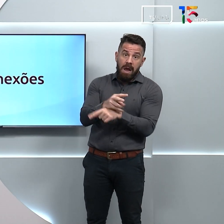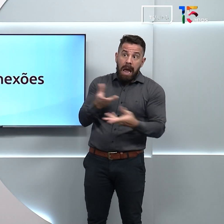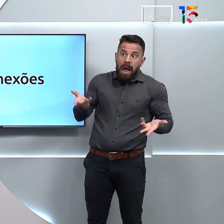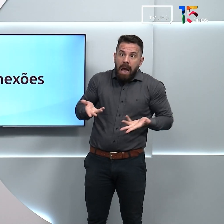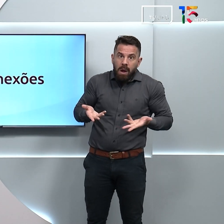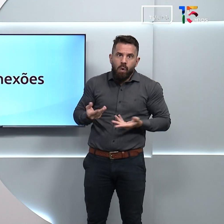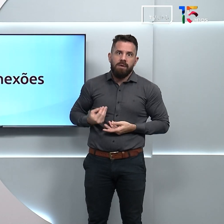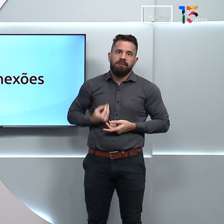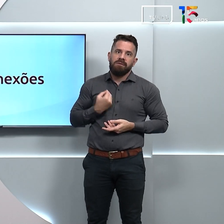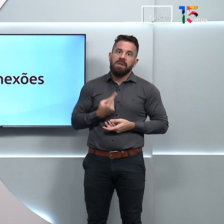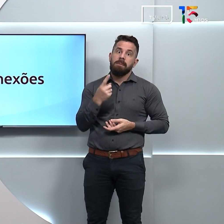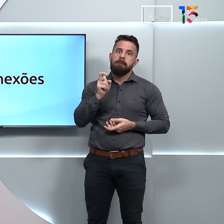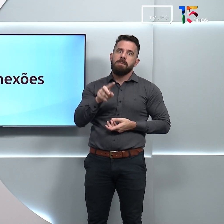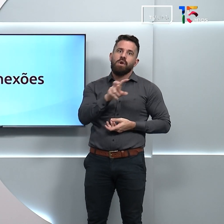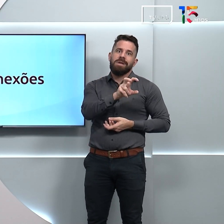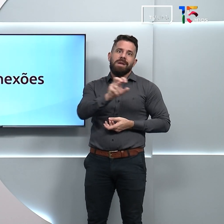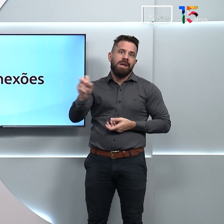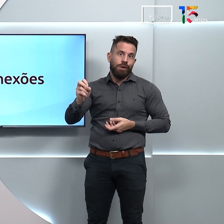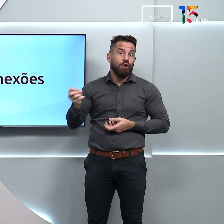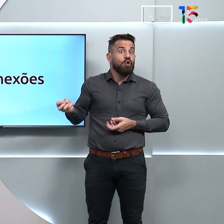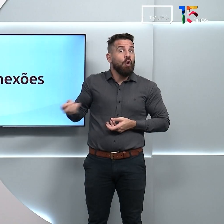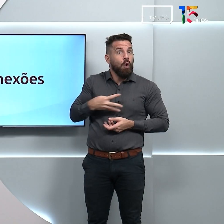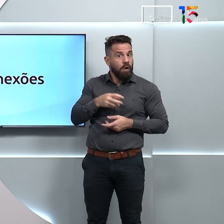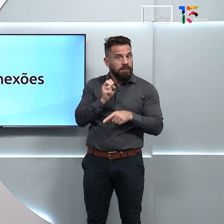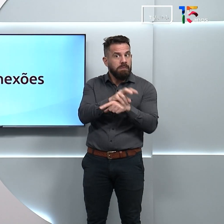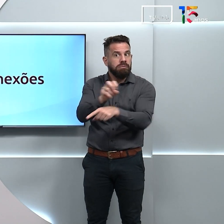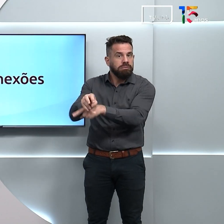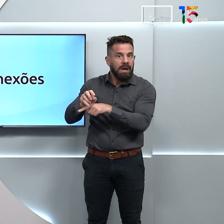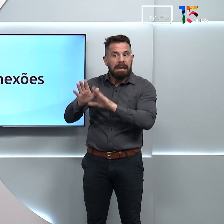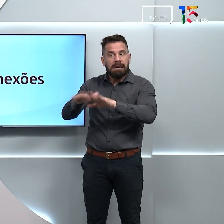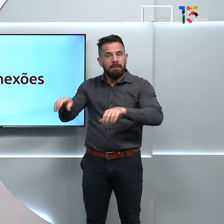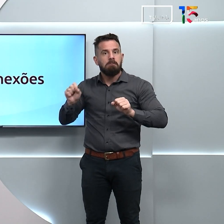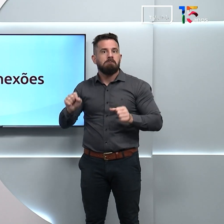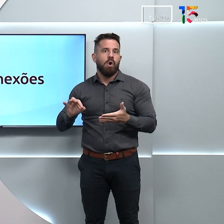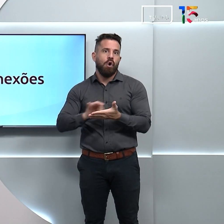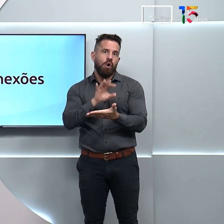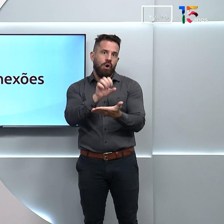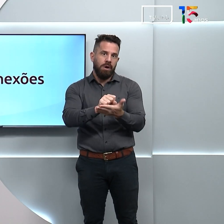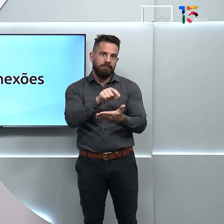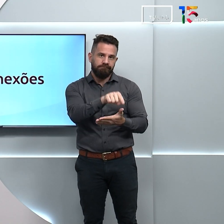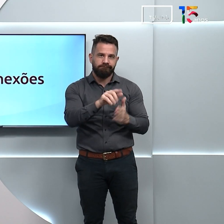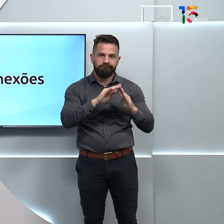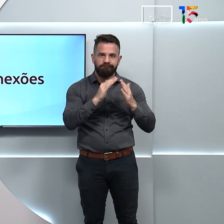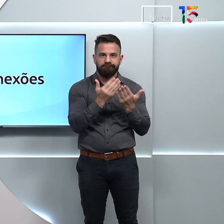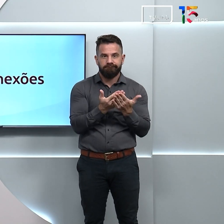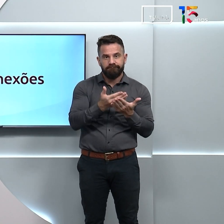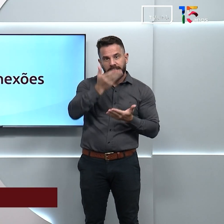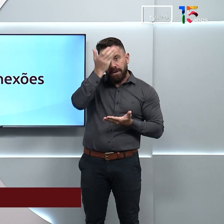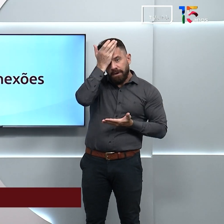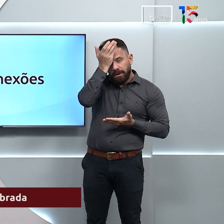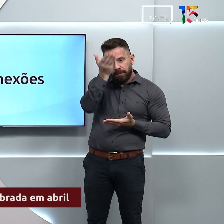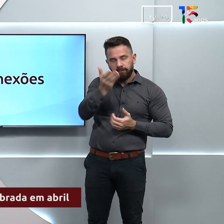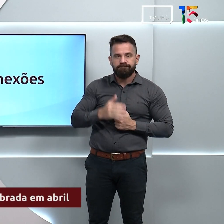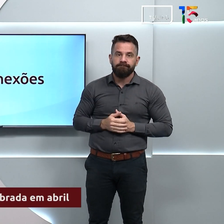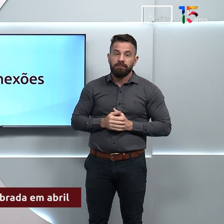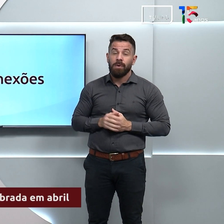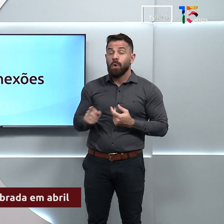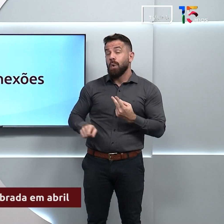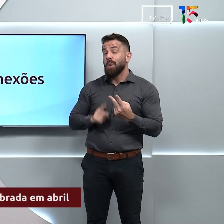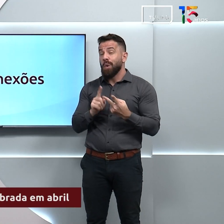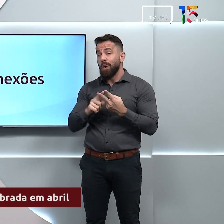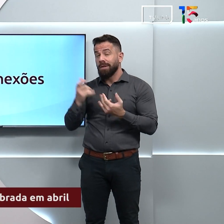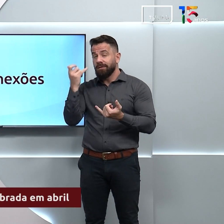oportunidades para que as crianças frequentem, então, a educação infantil. E uma coisa que não é muito positiva não, viu? A cobrança da taxa da